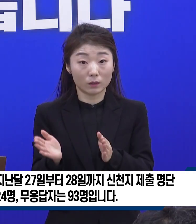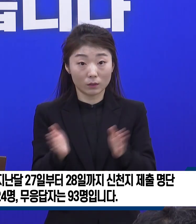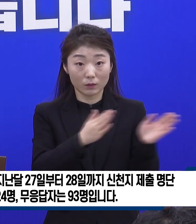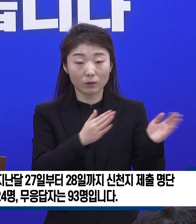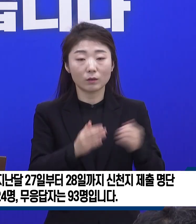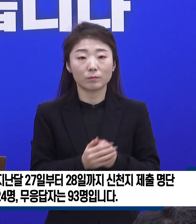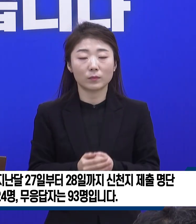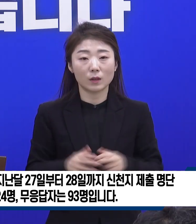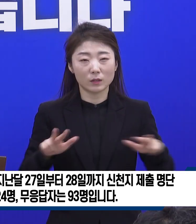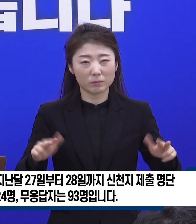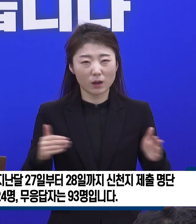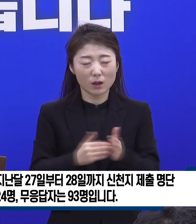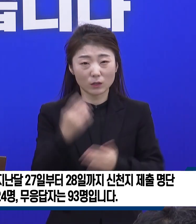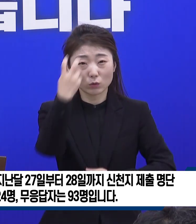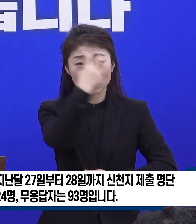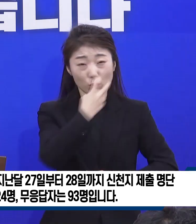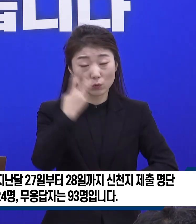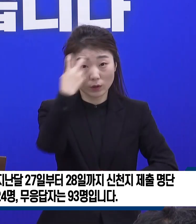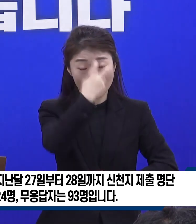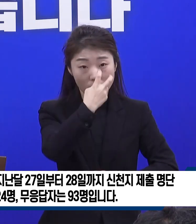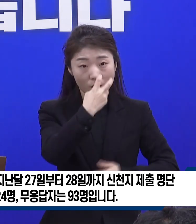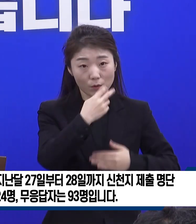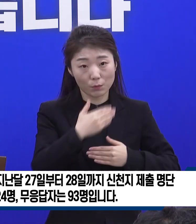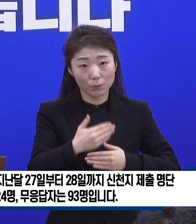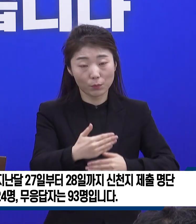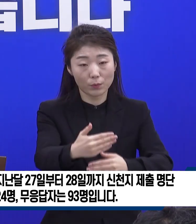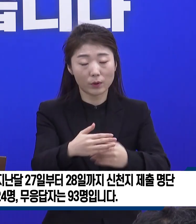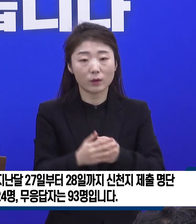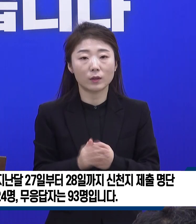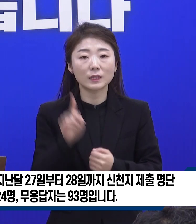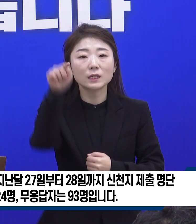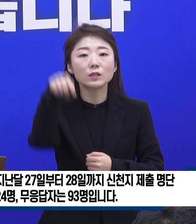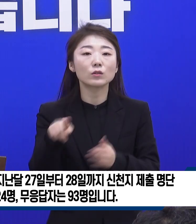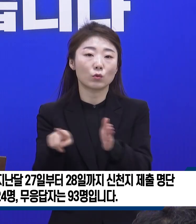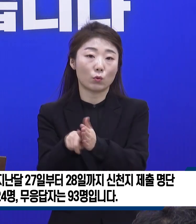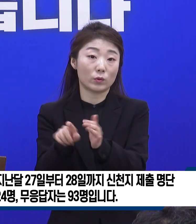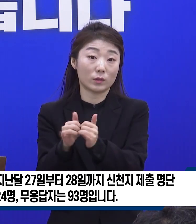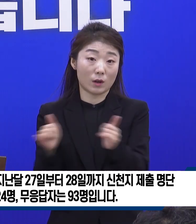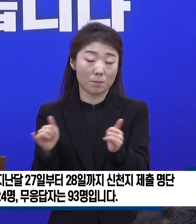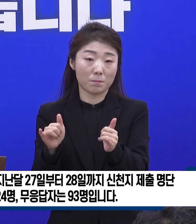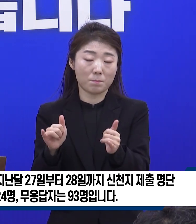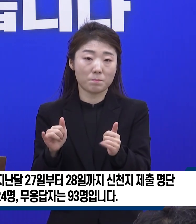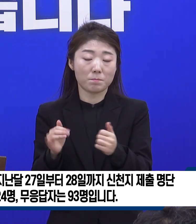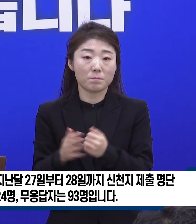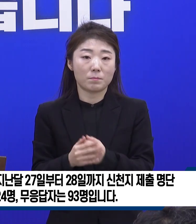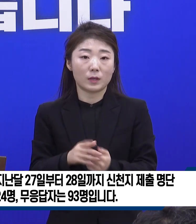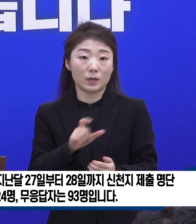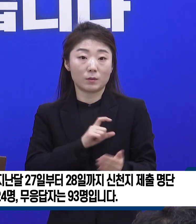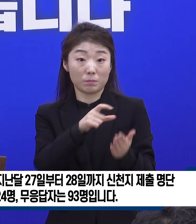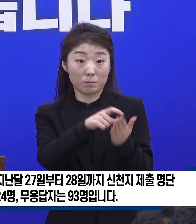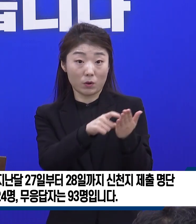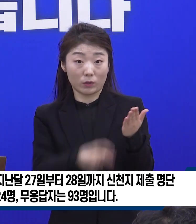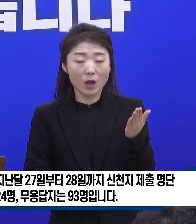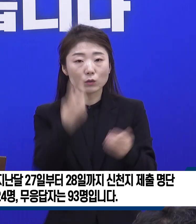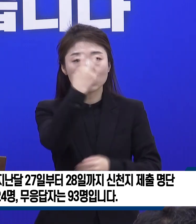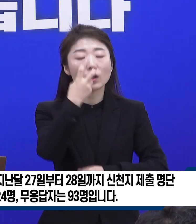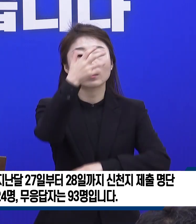그동안 조사해왔던 신천지 교인 명단의 조사 결과를